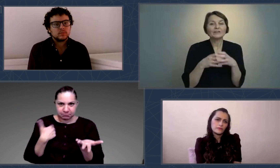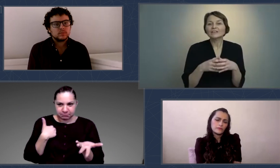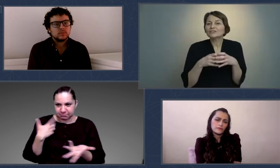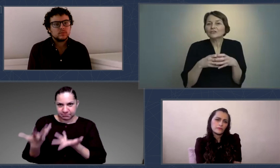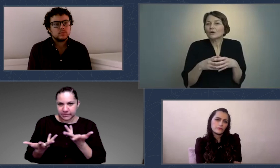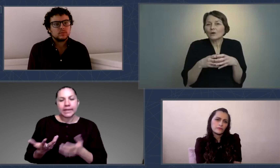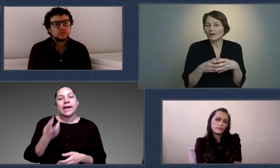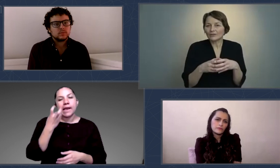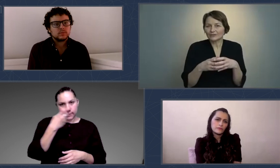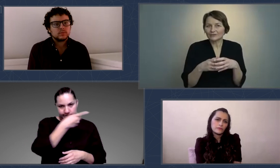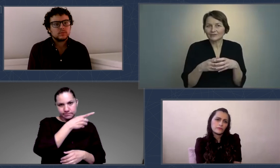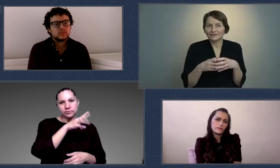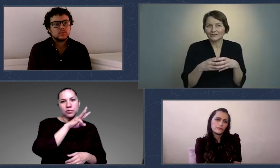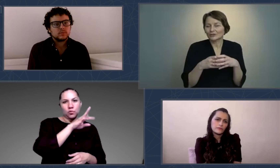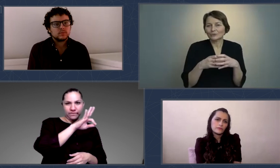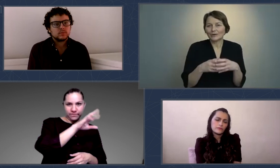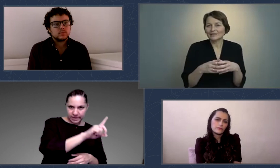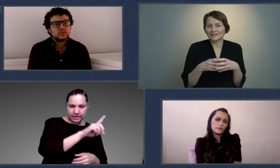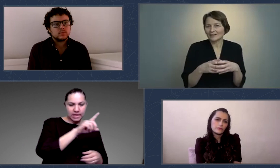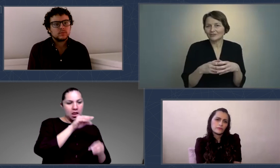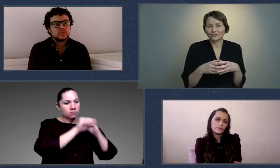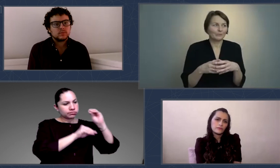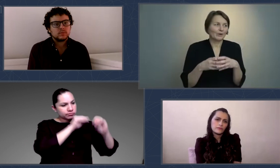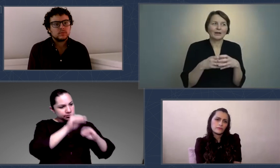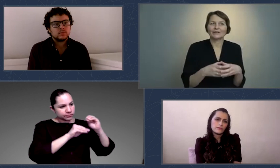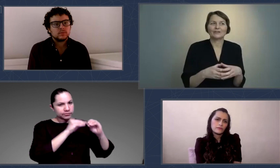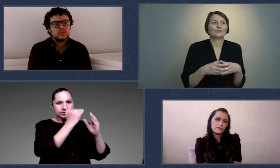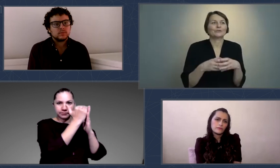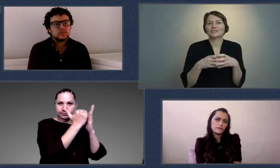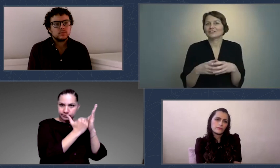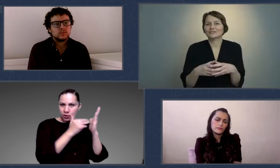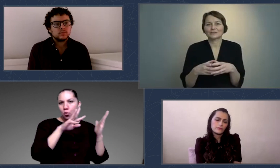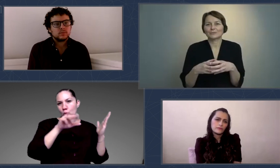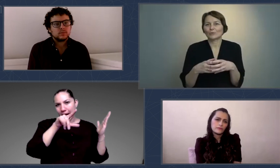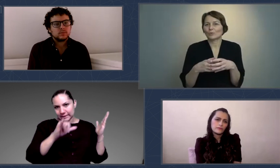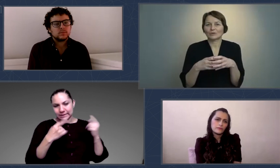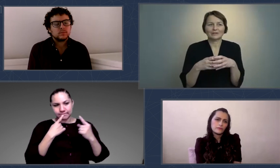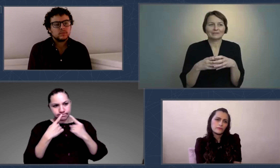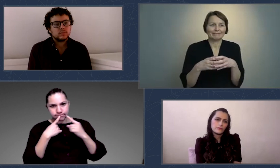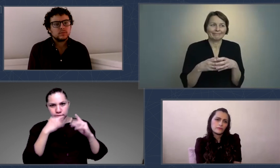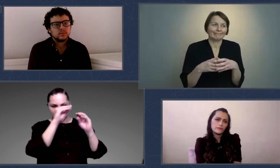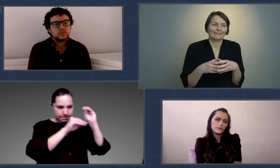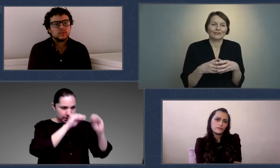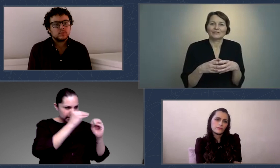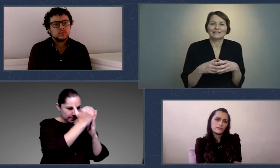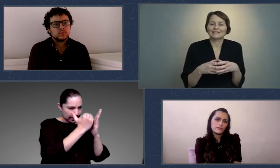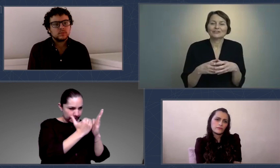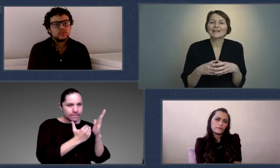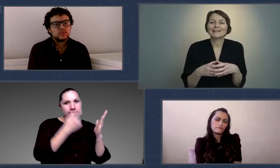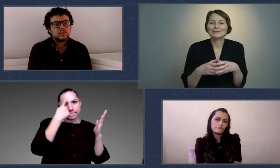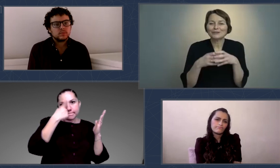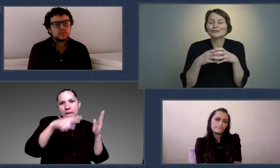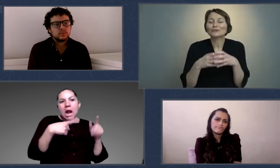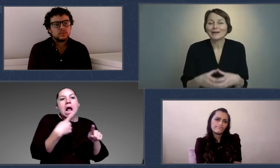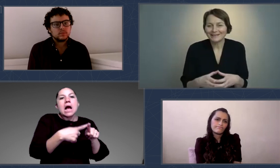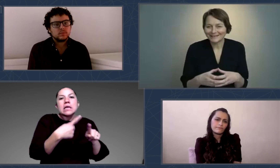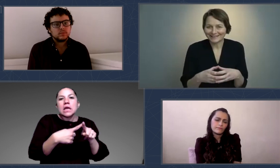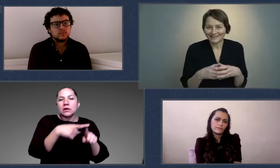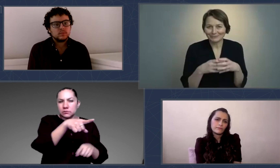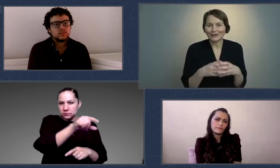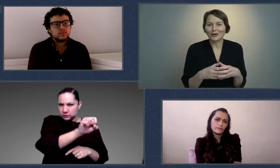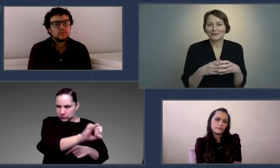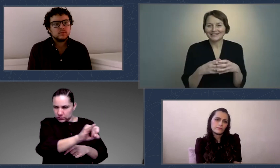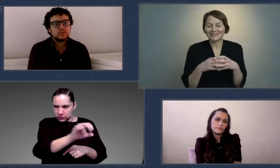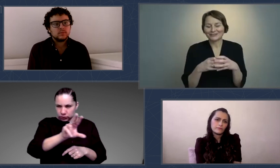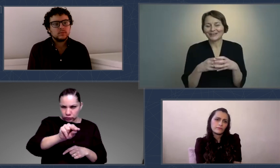otras situaciones en donde los intérpretes de señas internacionales no- lo